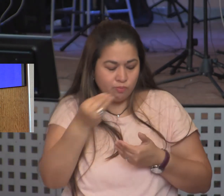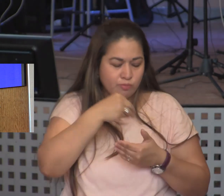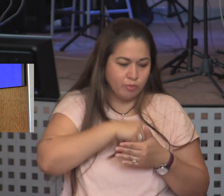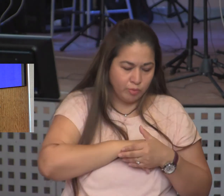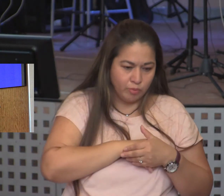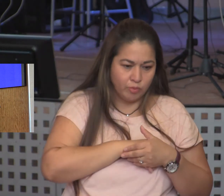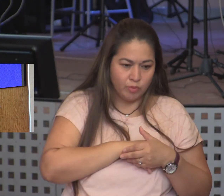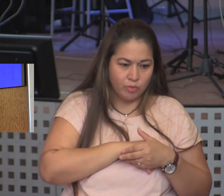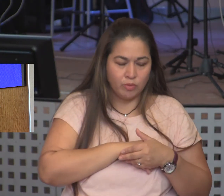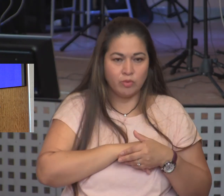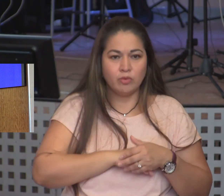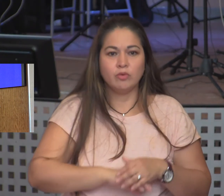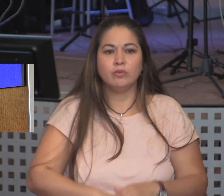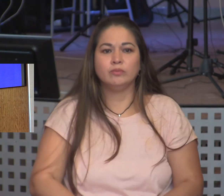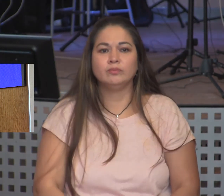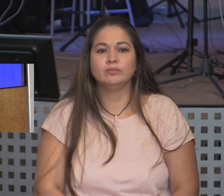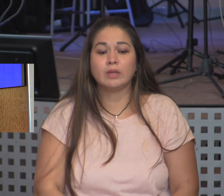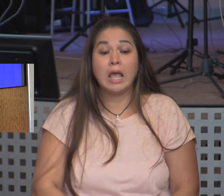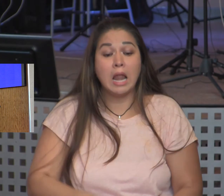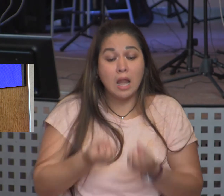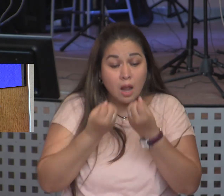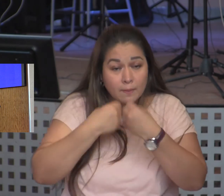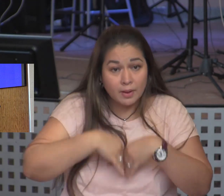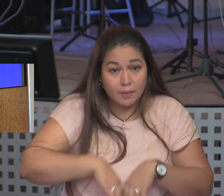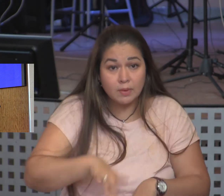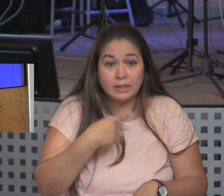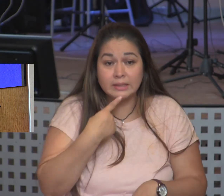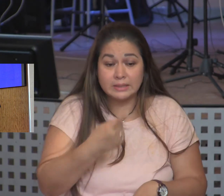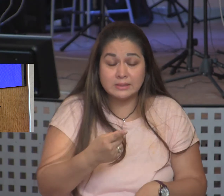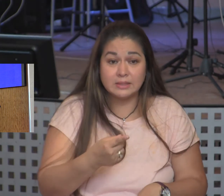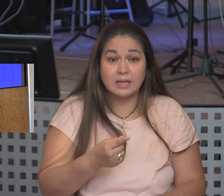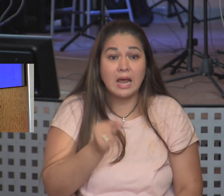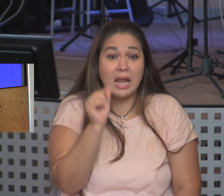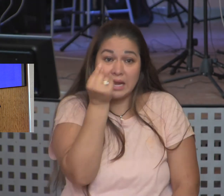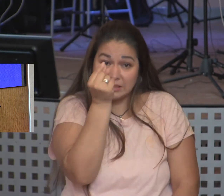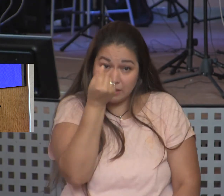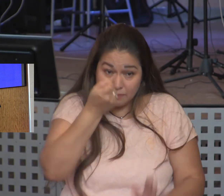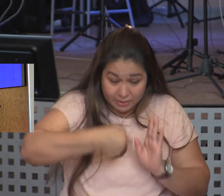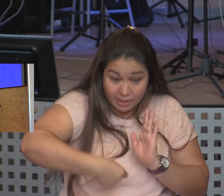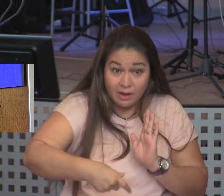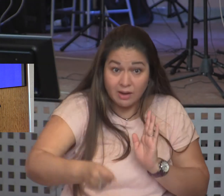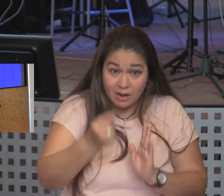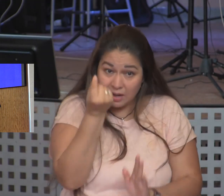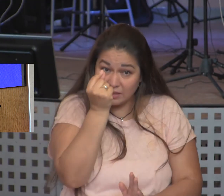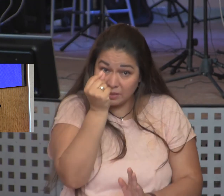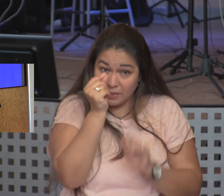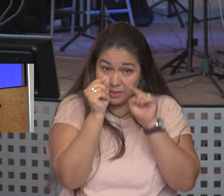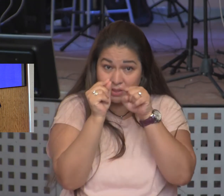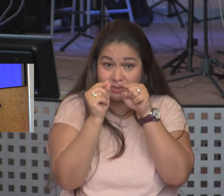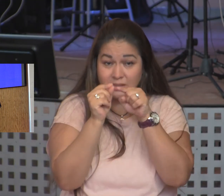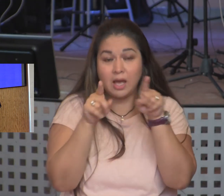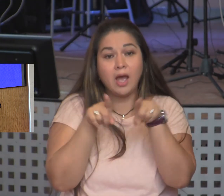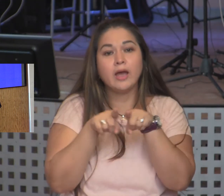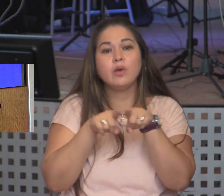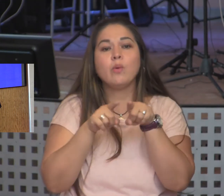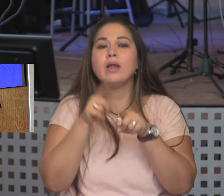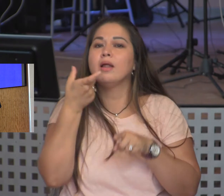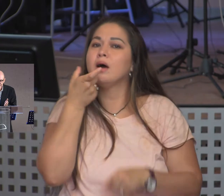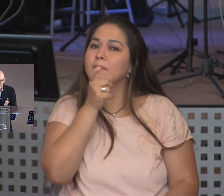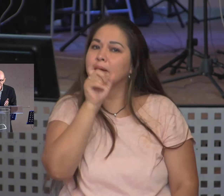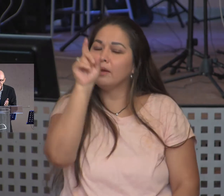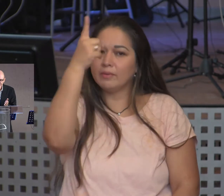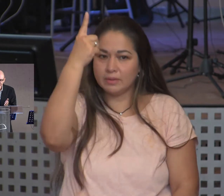parábola. La semilla es la palabra de Dios. Se la está interpretando Jesucristo, con lo cual no hay duda de que es